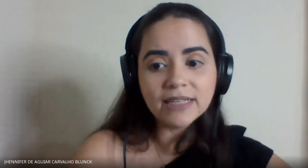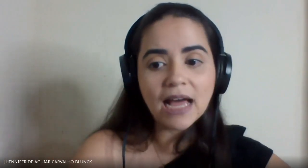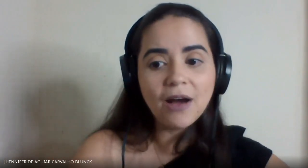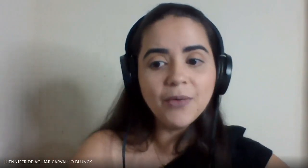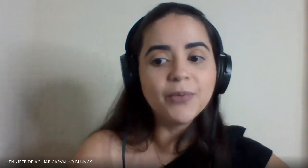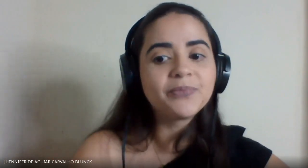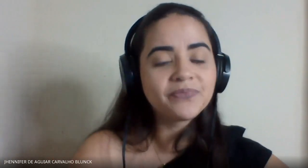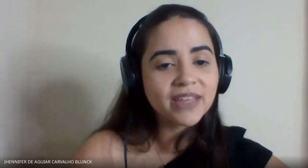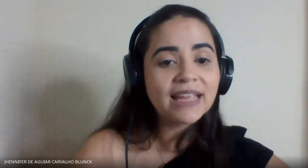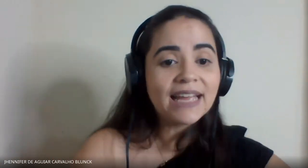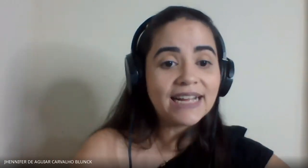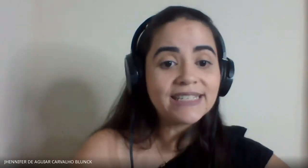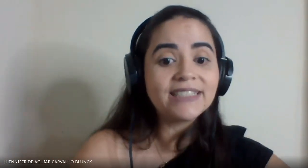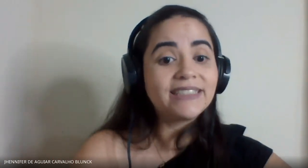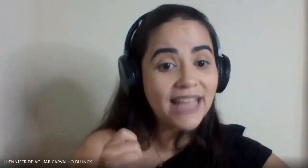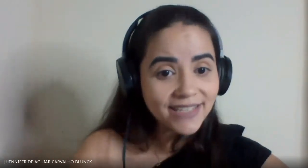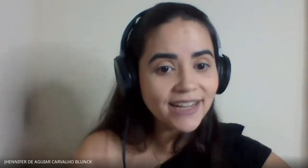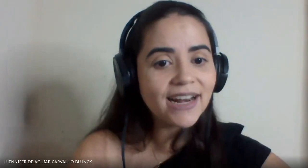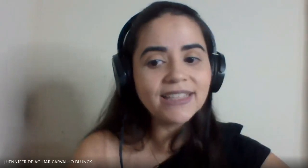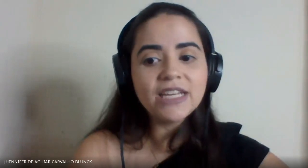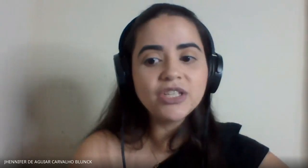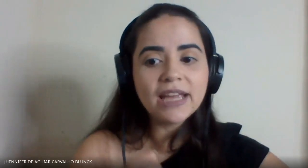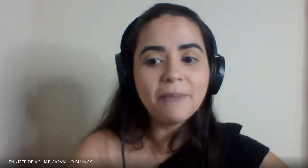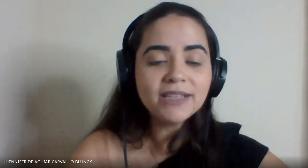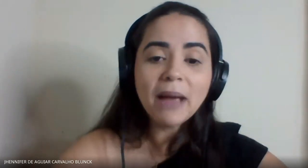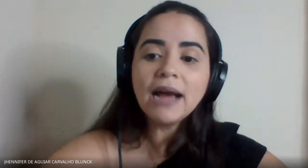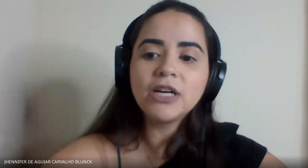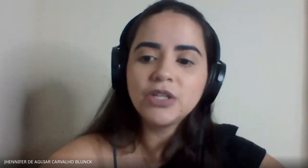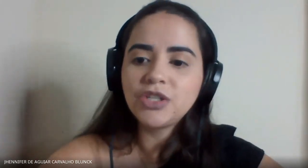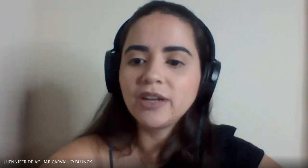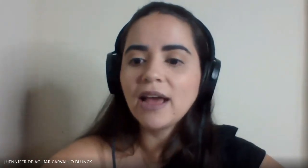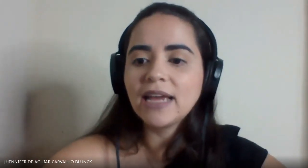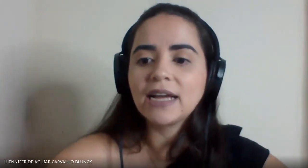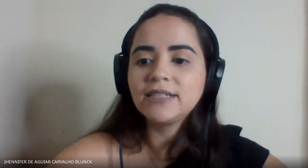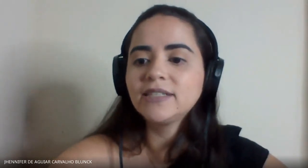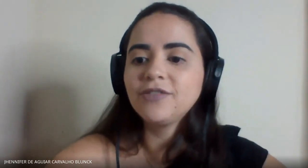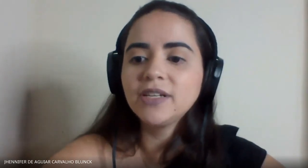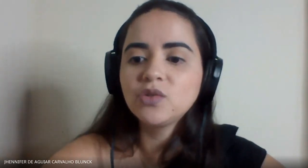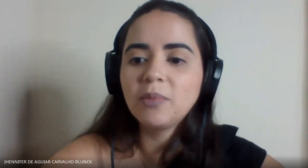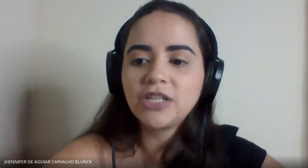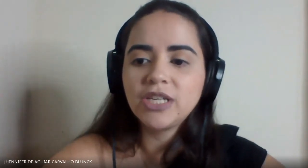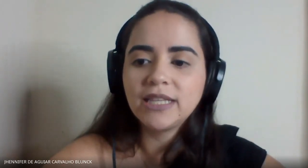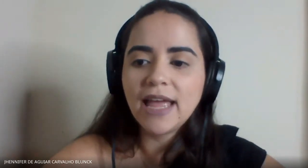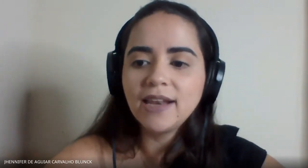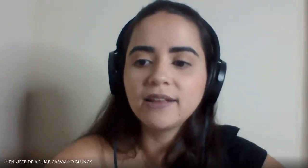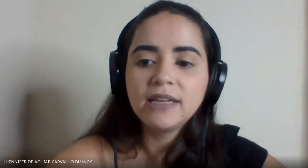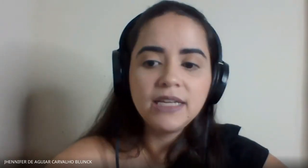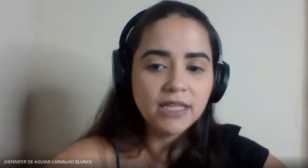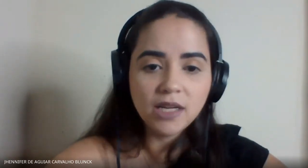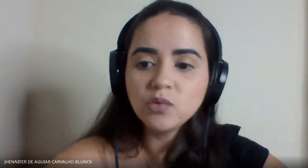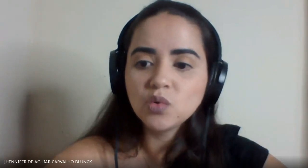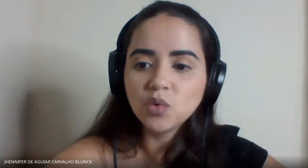esse sinal assim, dessa característica que é mais marcante. Aqui a Raquelane está falando sobre a tia